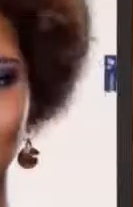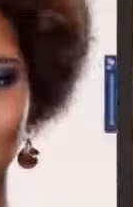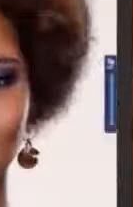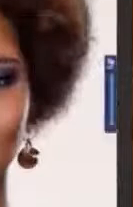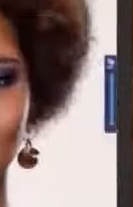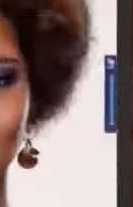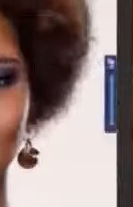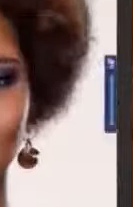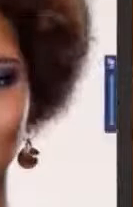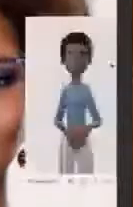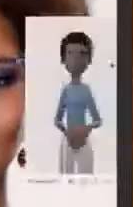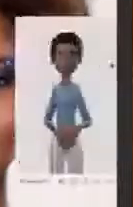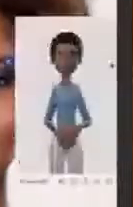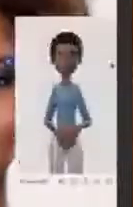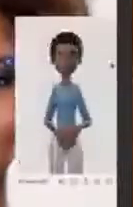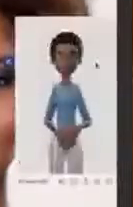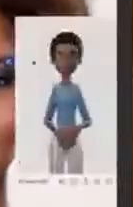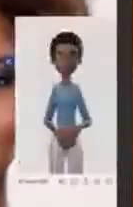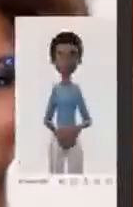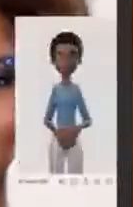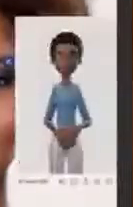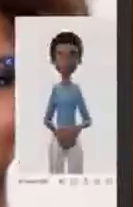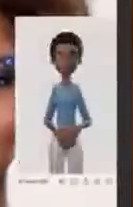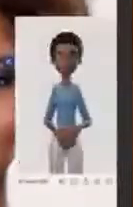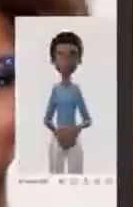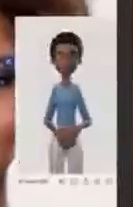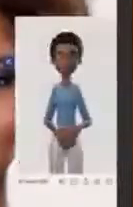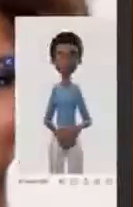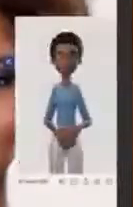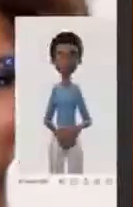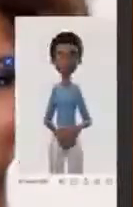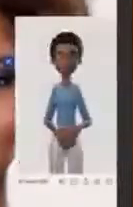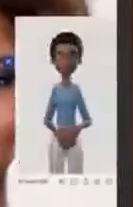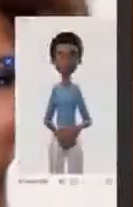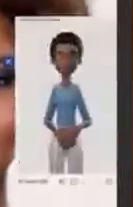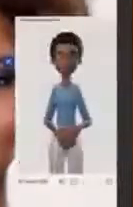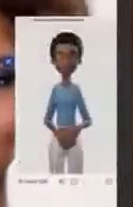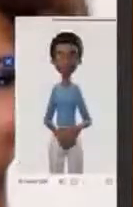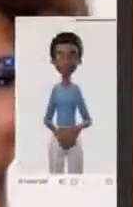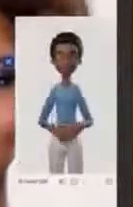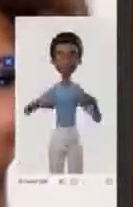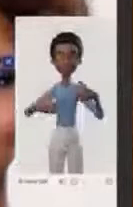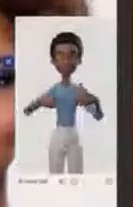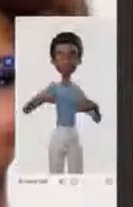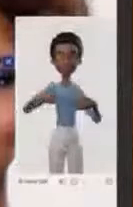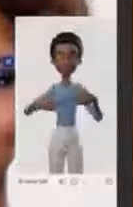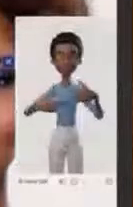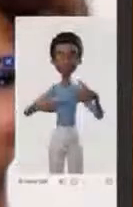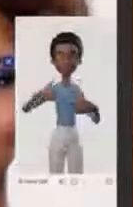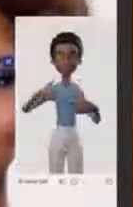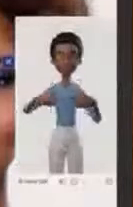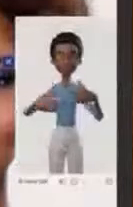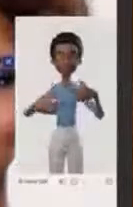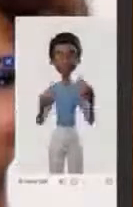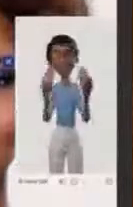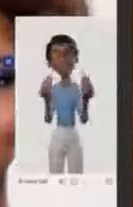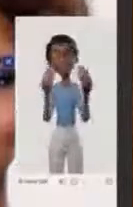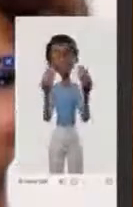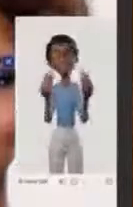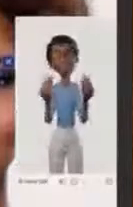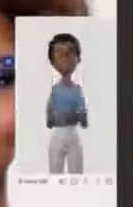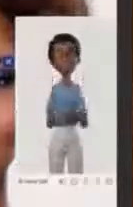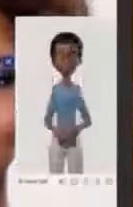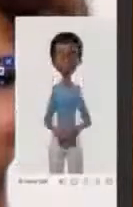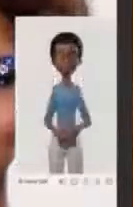um personagem 3D virtual vai fazer animação para você de como poderia